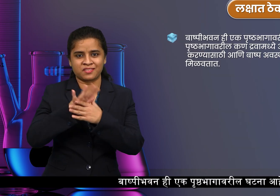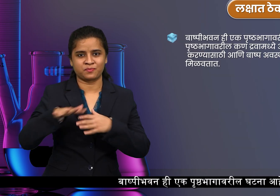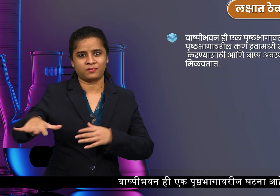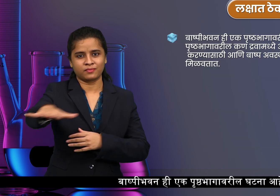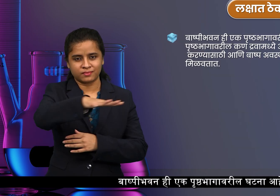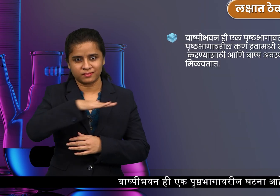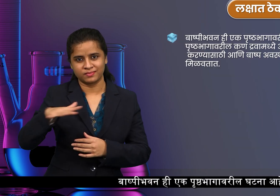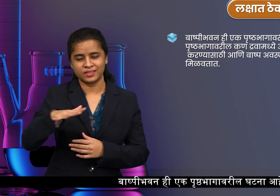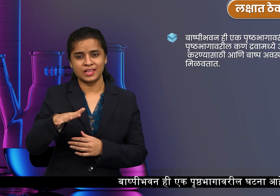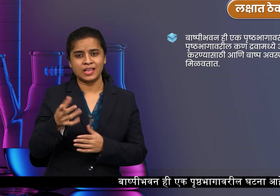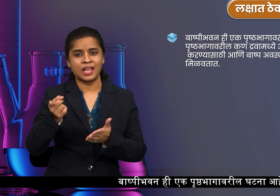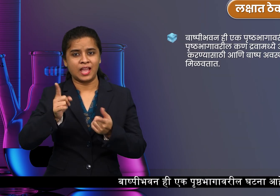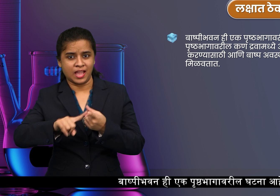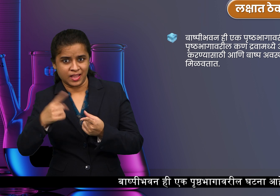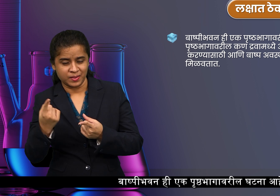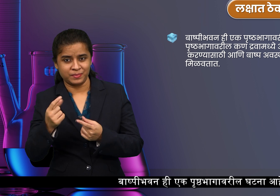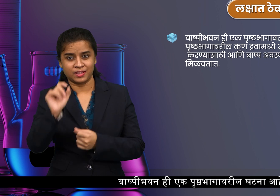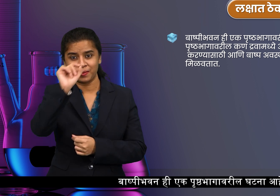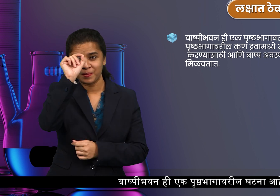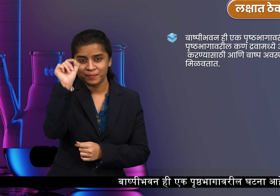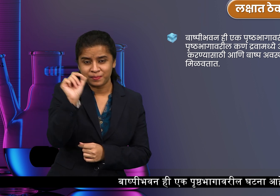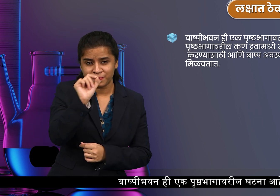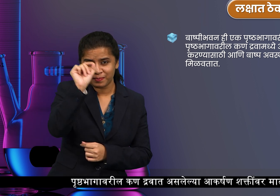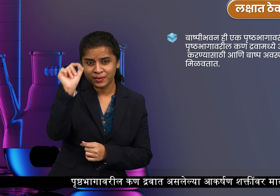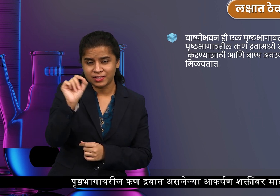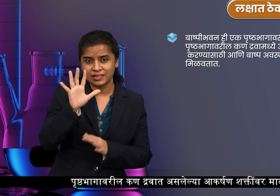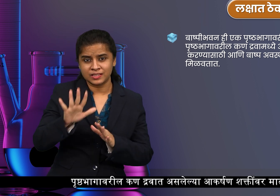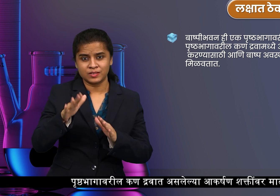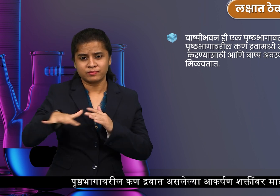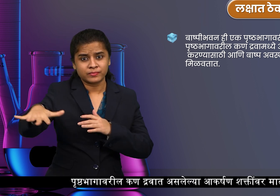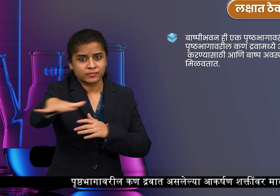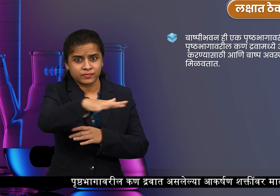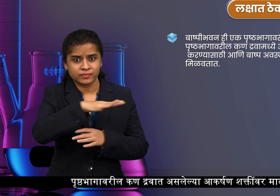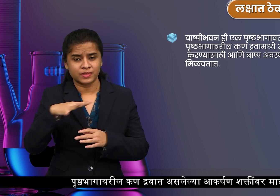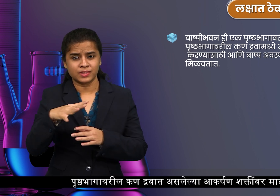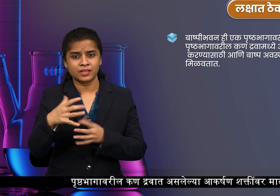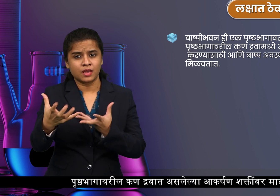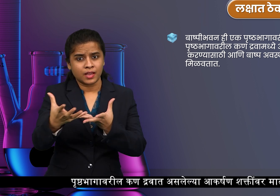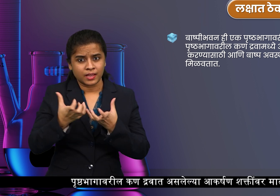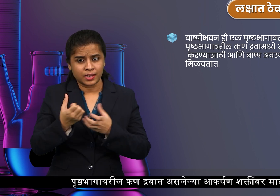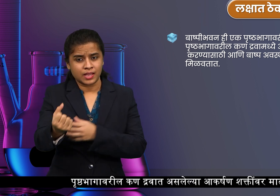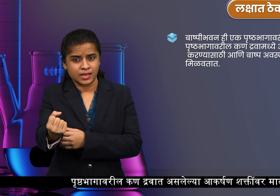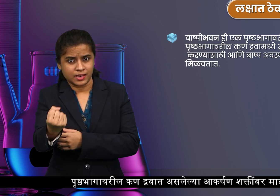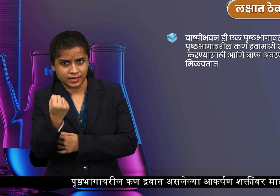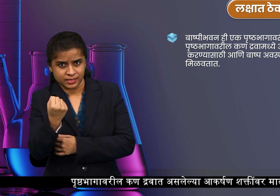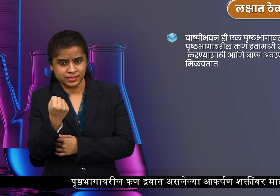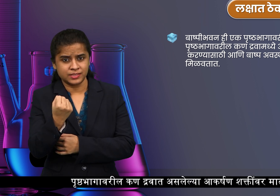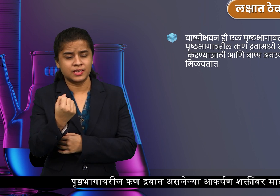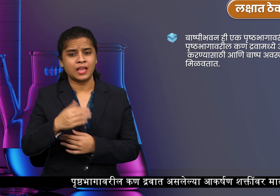बाष्पीभवन ही एक पृष्ठभागावरील घटना आहे. पृष्ठभागावरील कण द्रवात असलेल्या आकर्षण